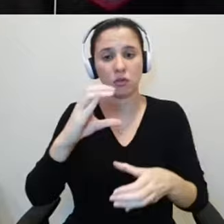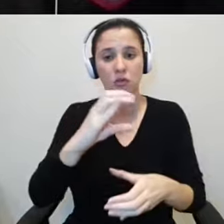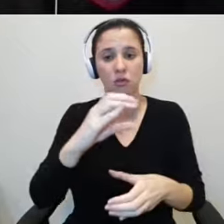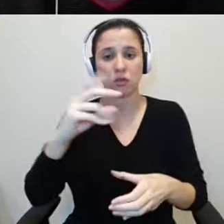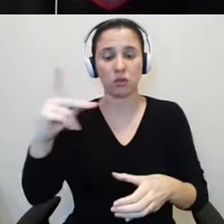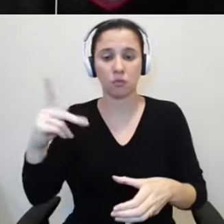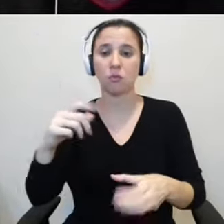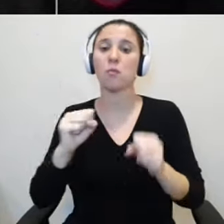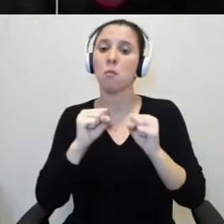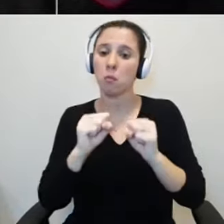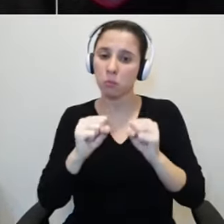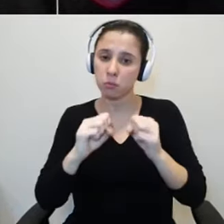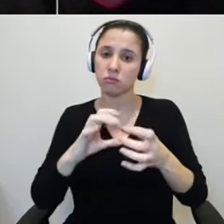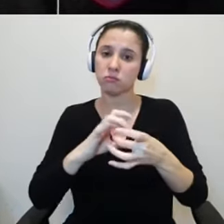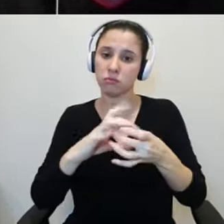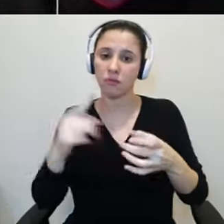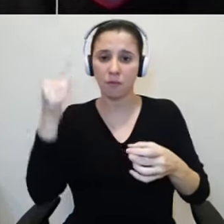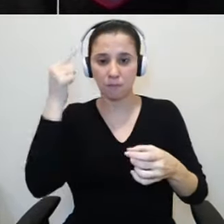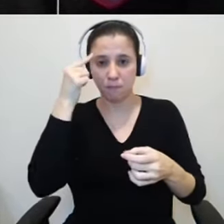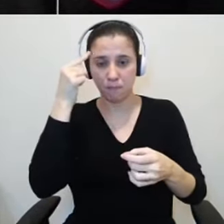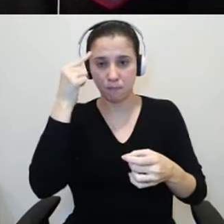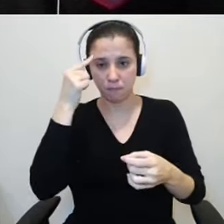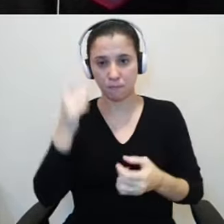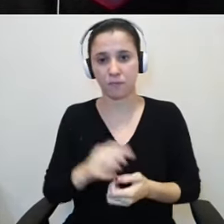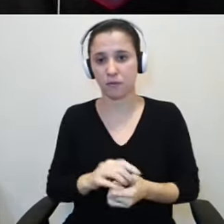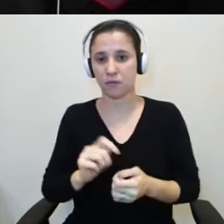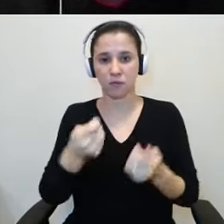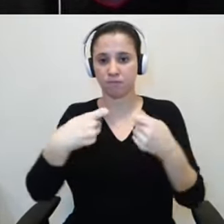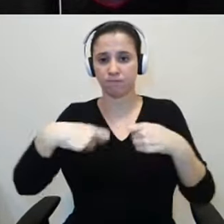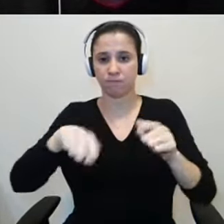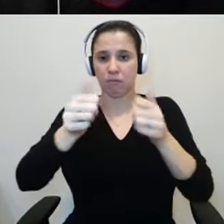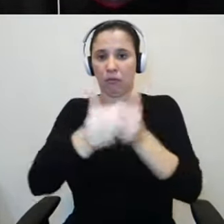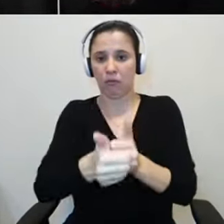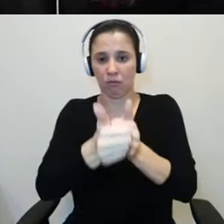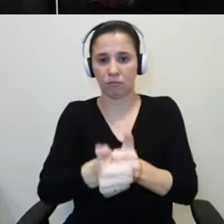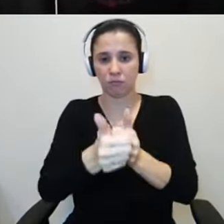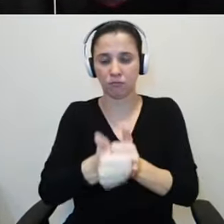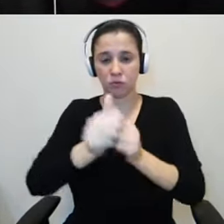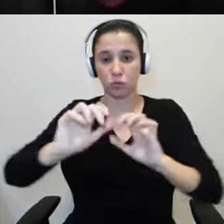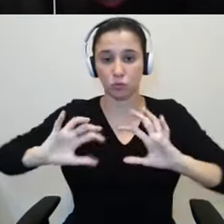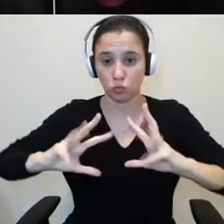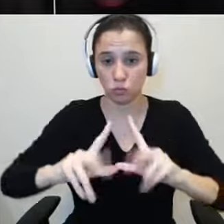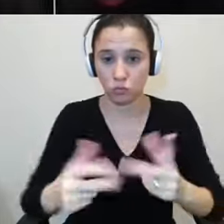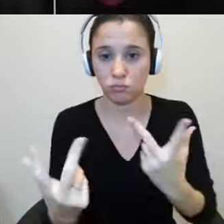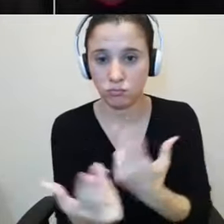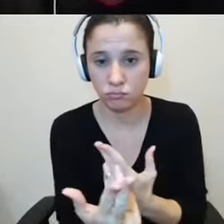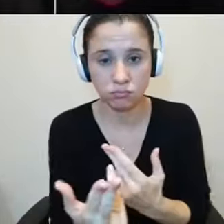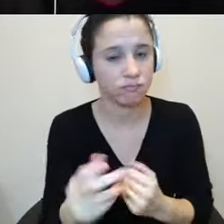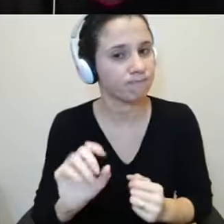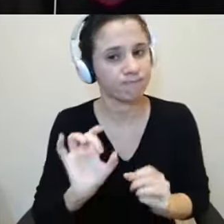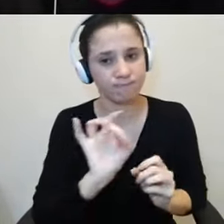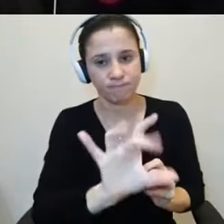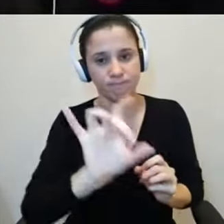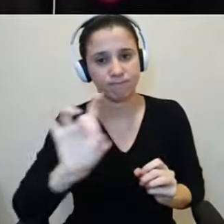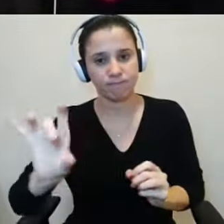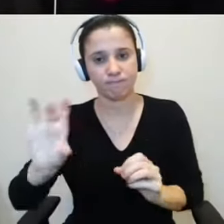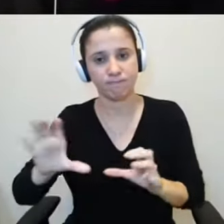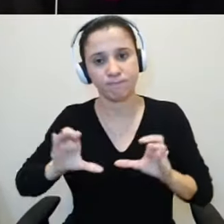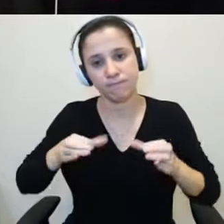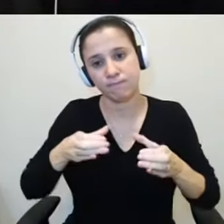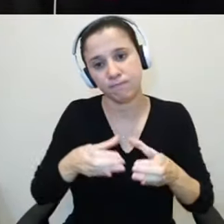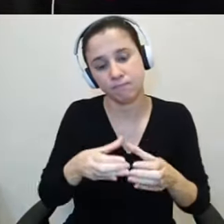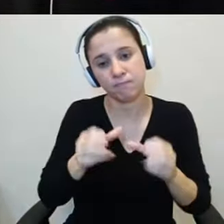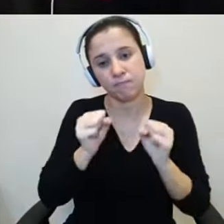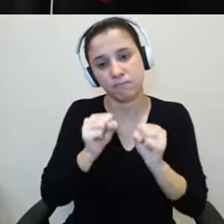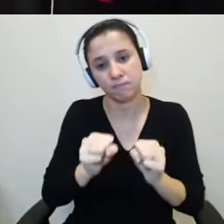que foi publicada essa portaria, a gente tem essa autonomia e essa proposta está colocada. Então, o nosso semestre,